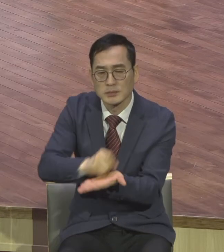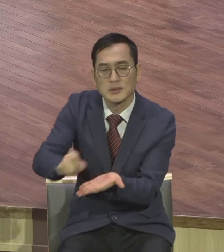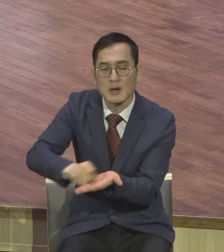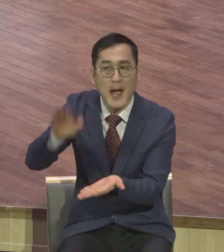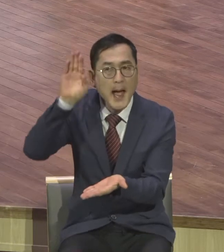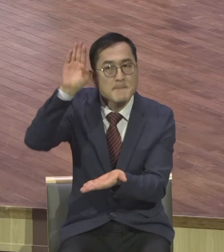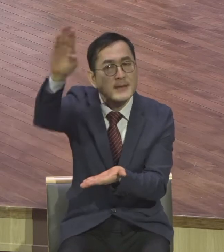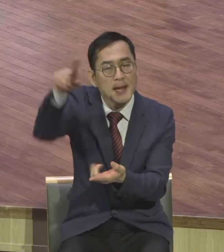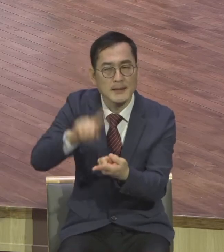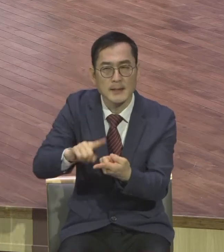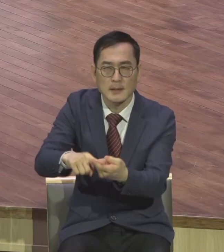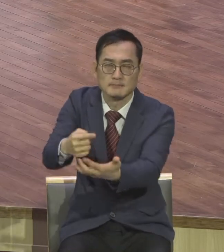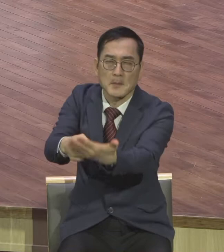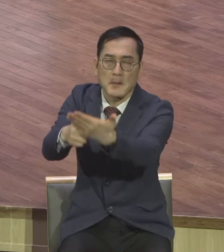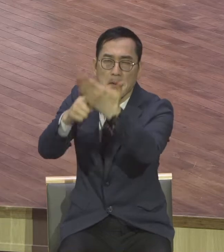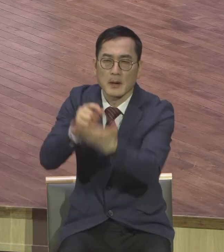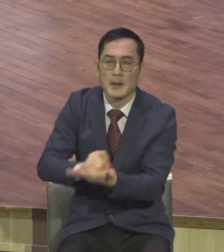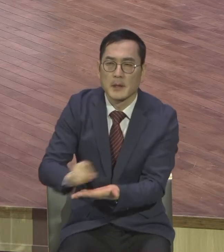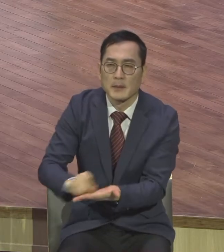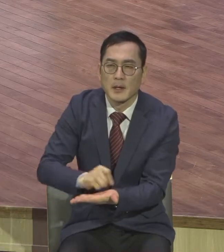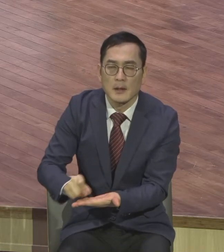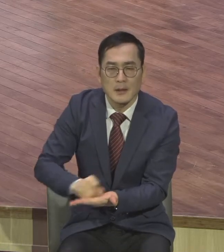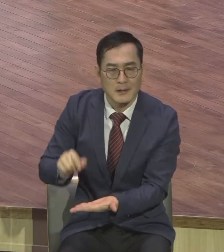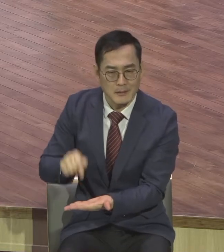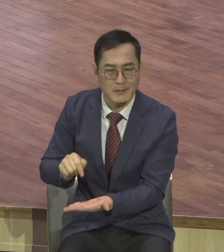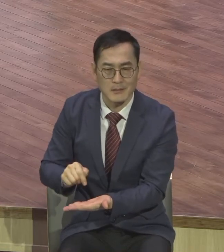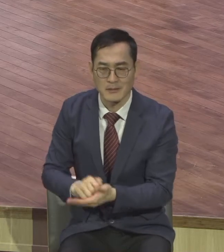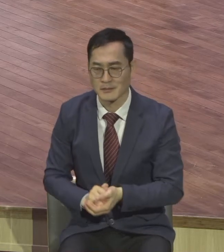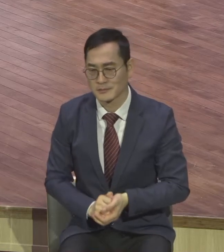될 일을 쫙 기록하고 사랑의 사도라